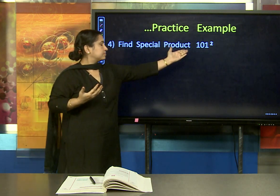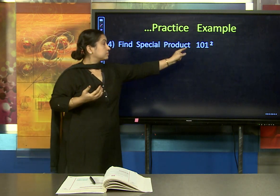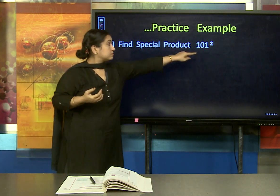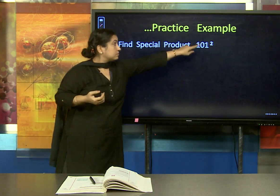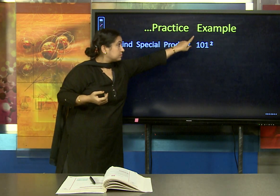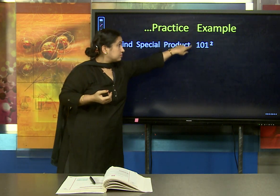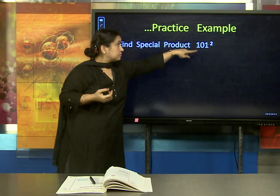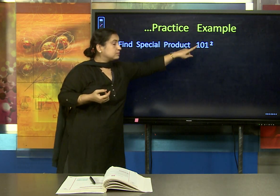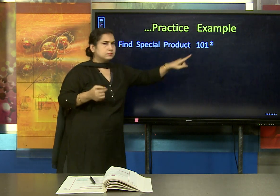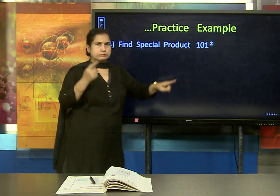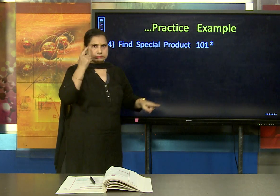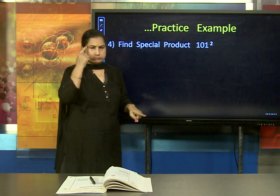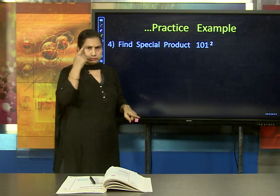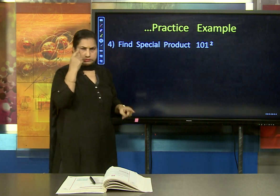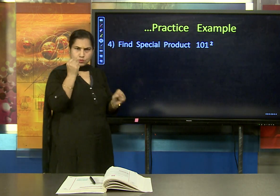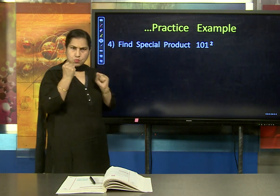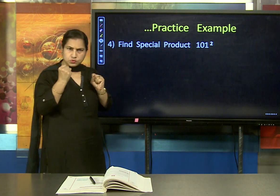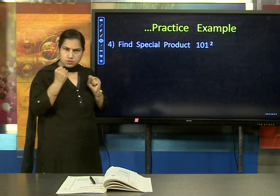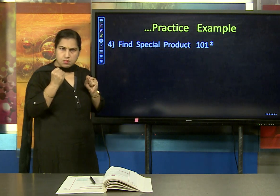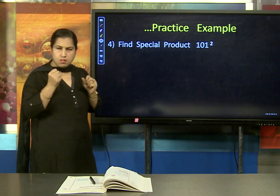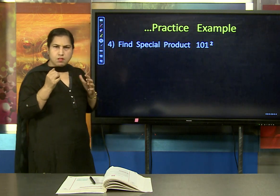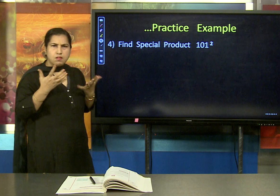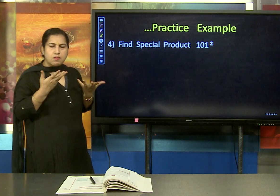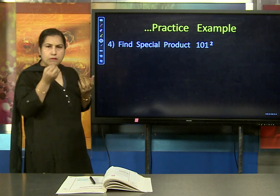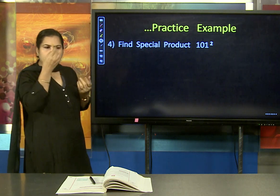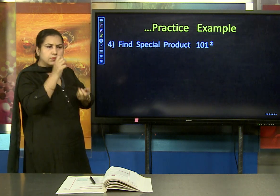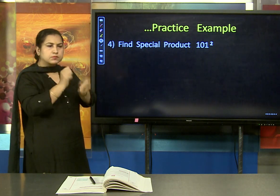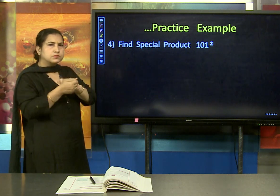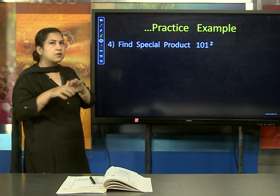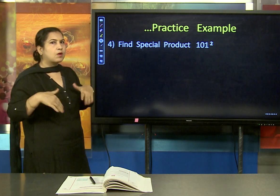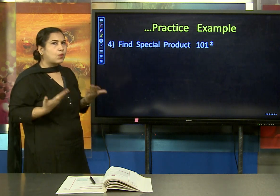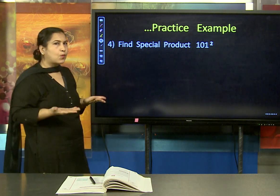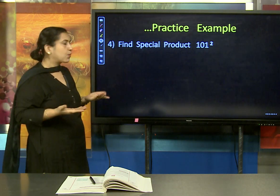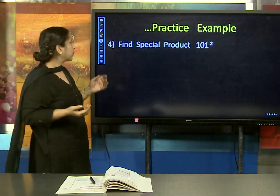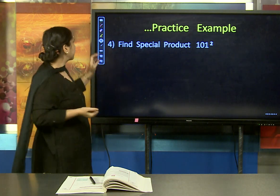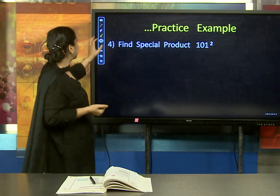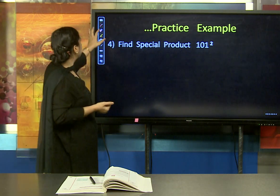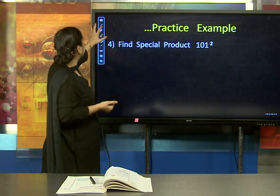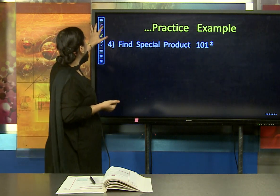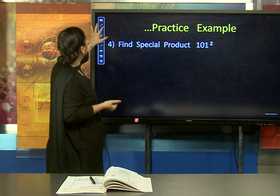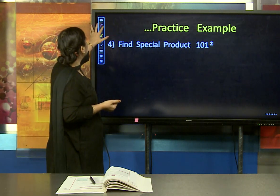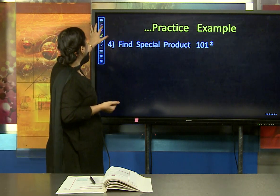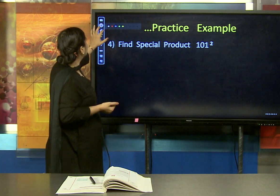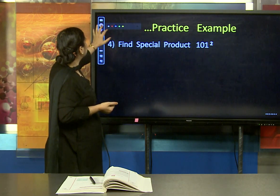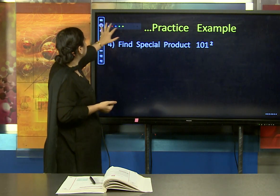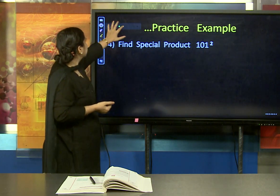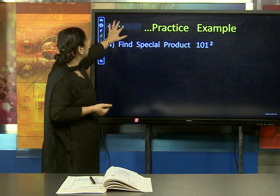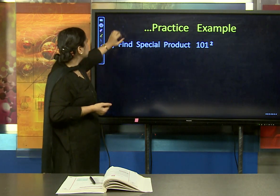है 101 इसकी पावर 2। आपको देखने में मुश्किल लग रहा होगा, अभी इसे हम आसानी से हल करके देखते